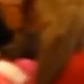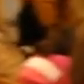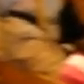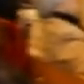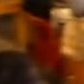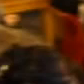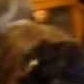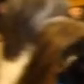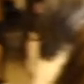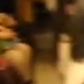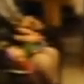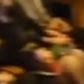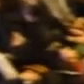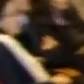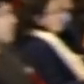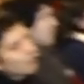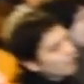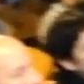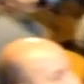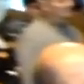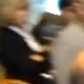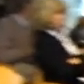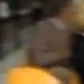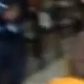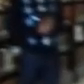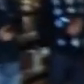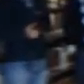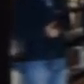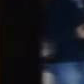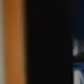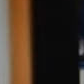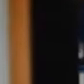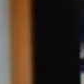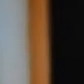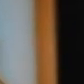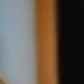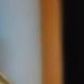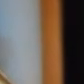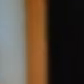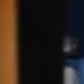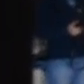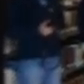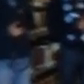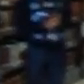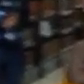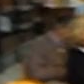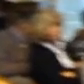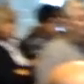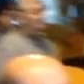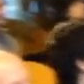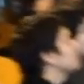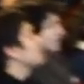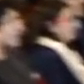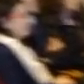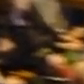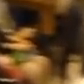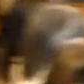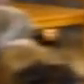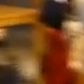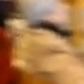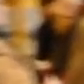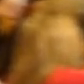Humanidades, a todos los secretarios que están aquí presentes, a todas las autoridades de las escuelas, directores de